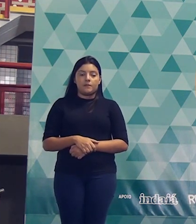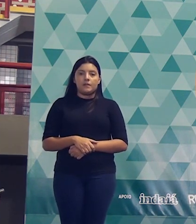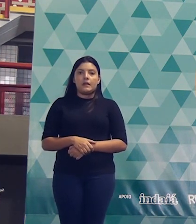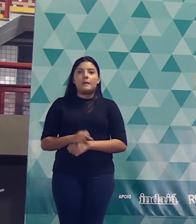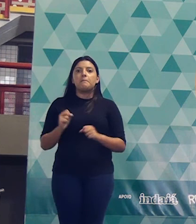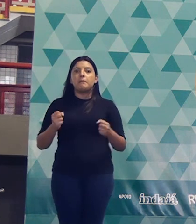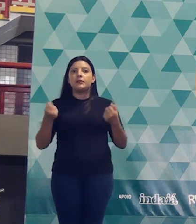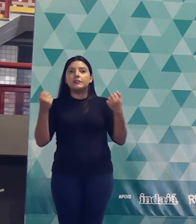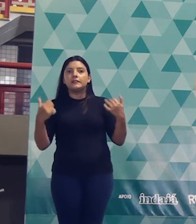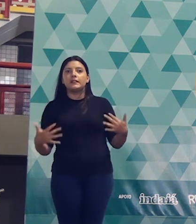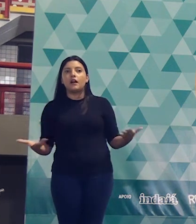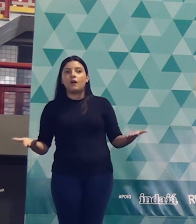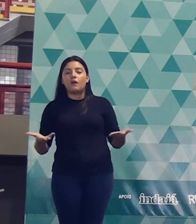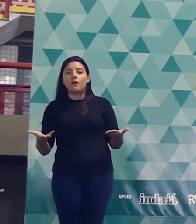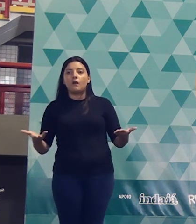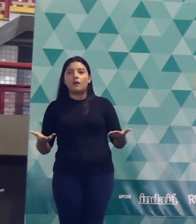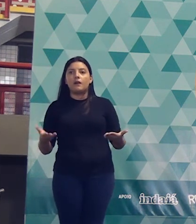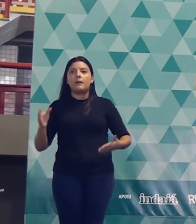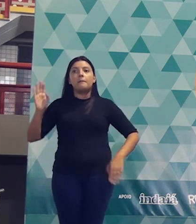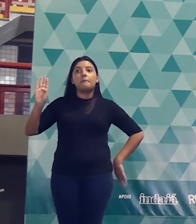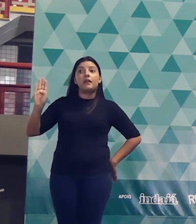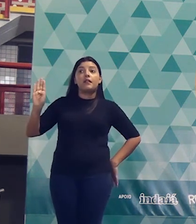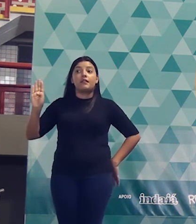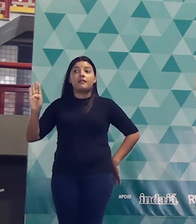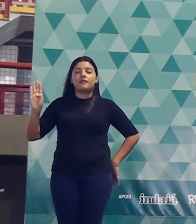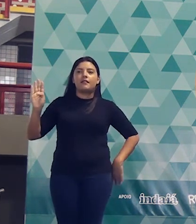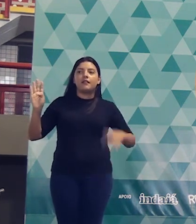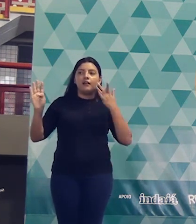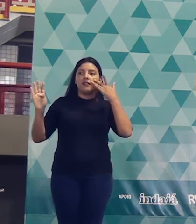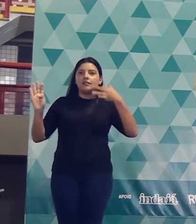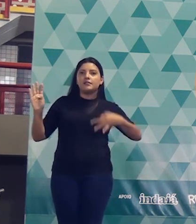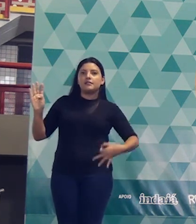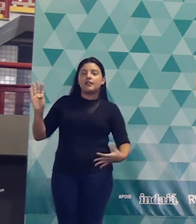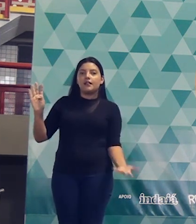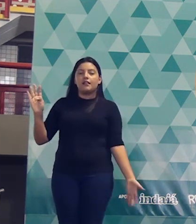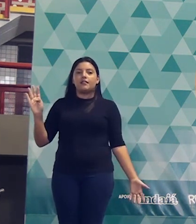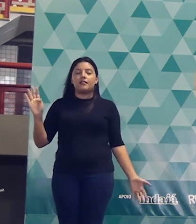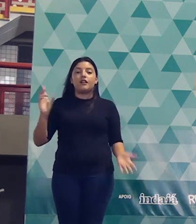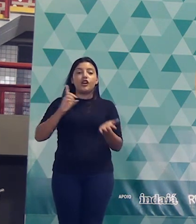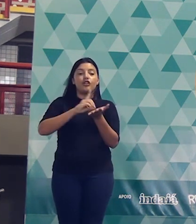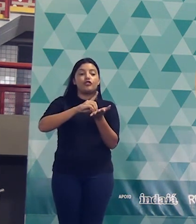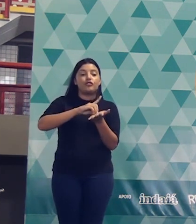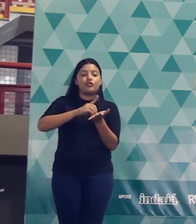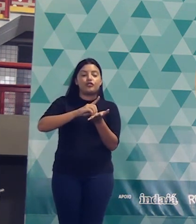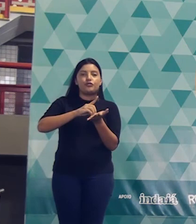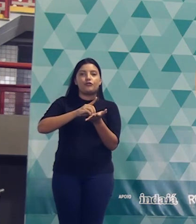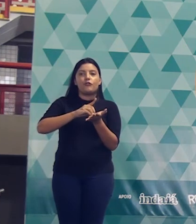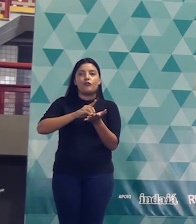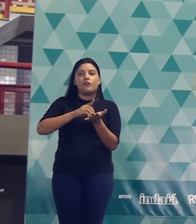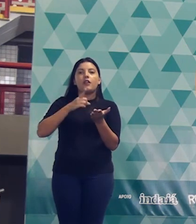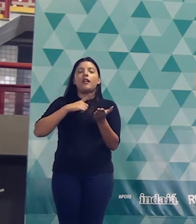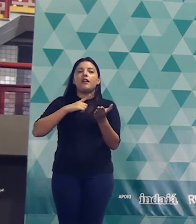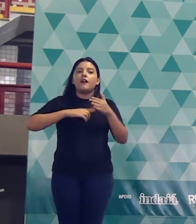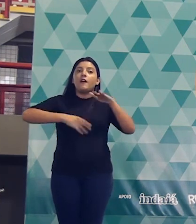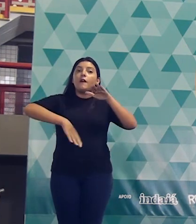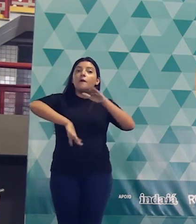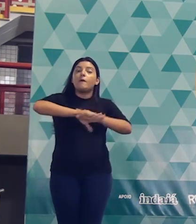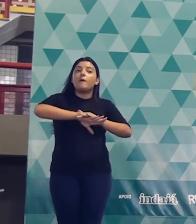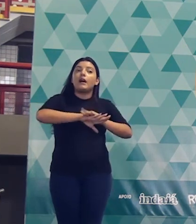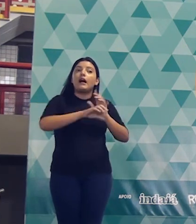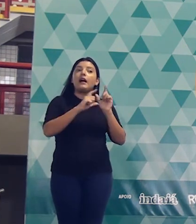Posso dizer? B de bola? Os dicionários etimológicos guardam a origem